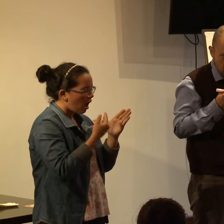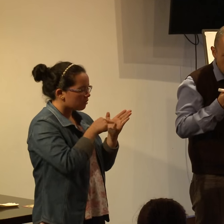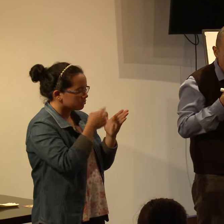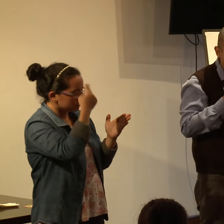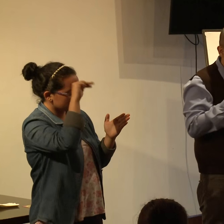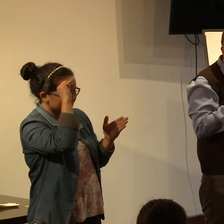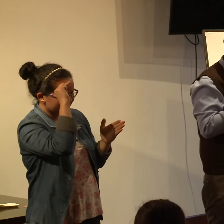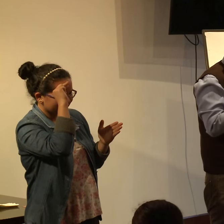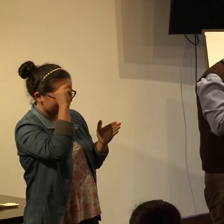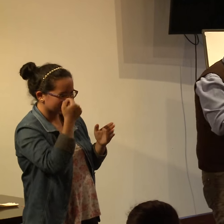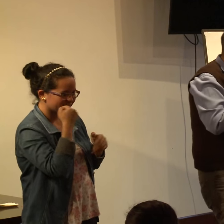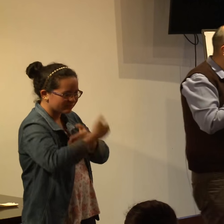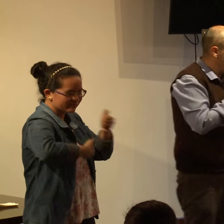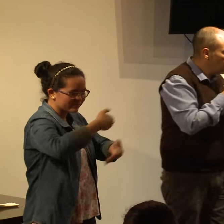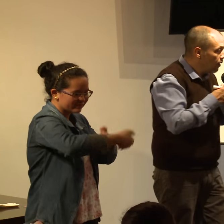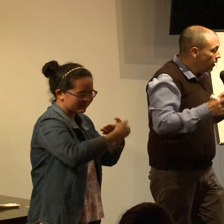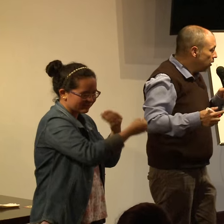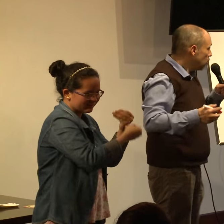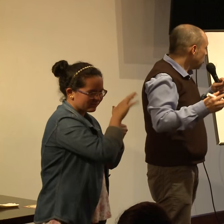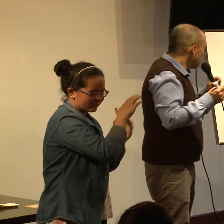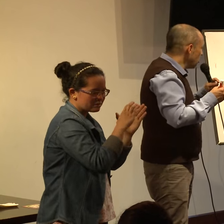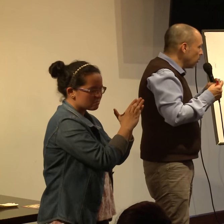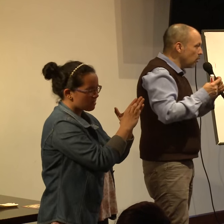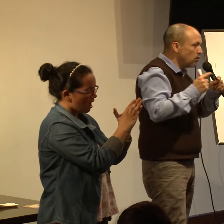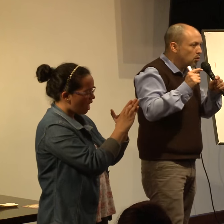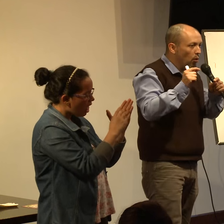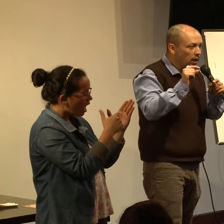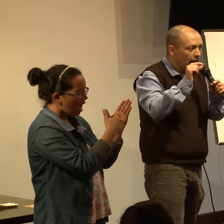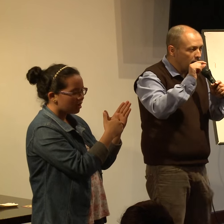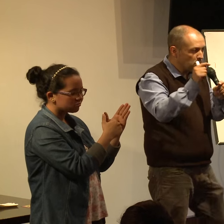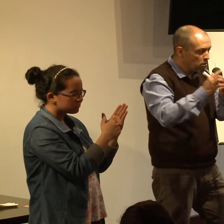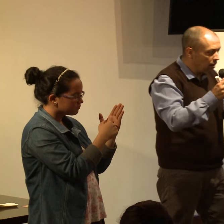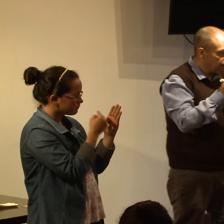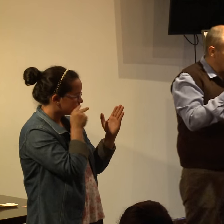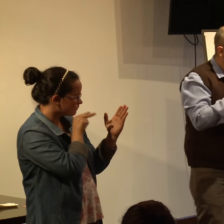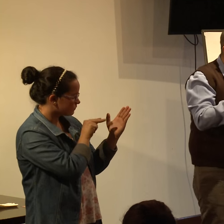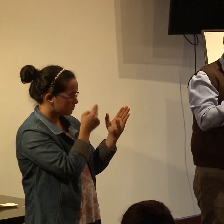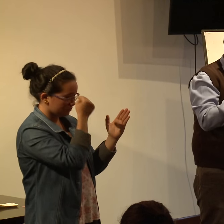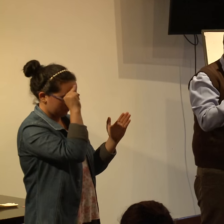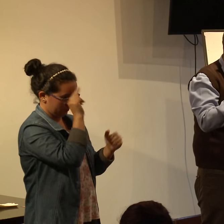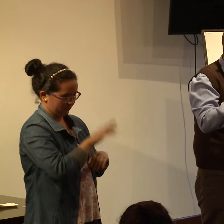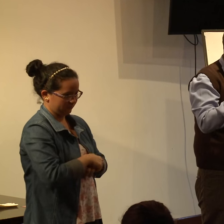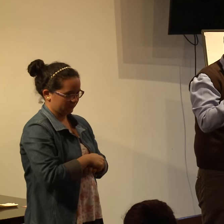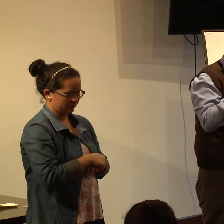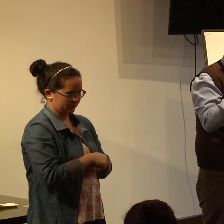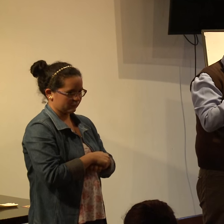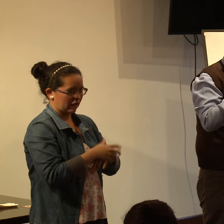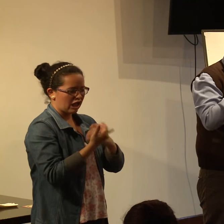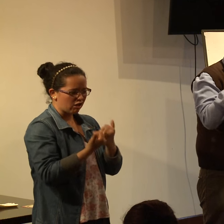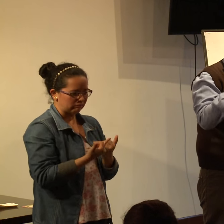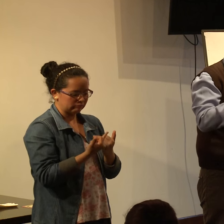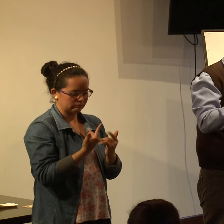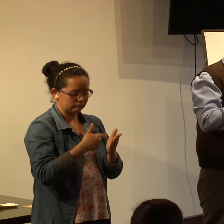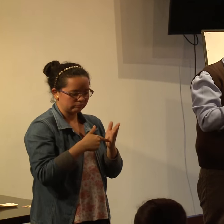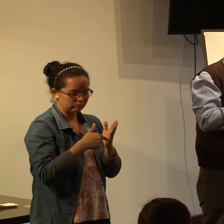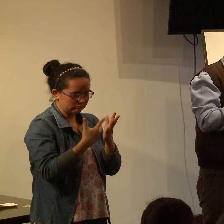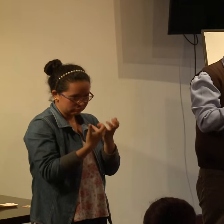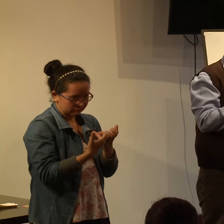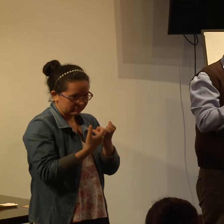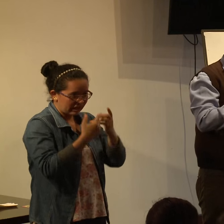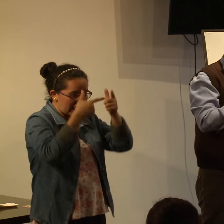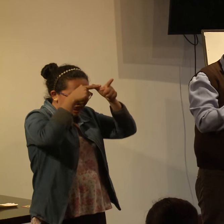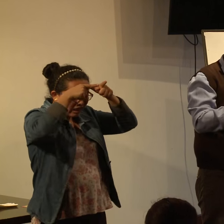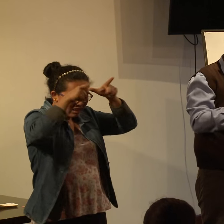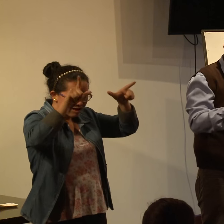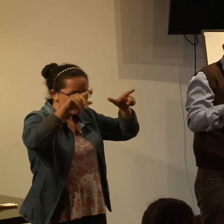entender, si se han dado cuenta un poco el proceso que estamos haciendo. Yo voy a solamente a referirme un poquito cuando hablamos de lenguaje, a cómo educaría